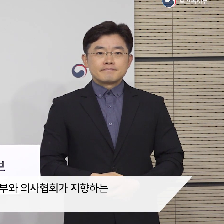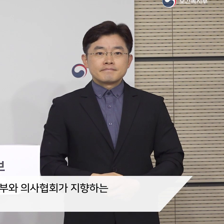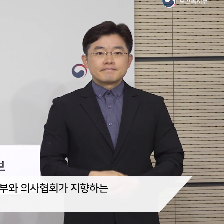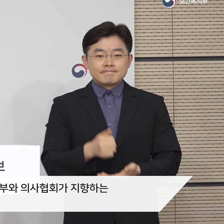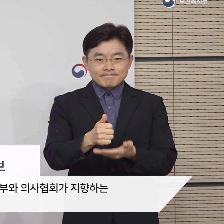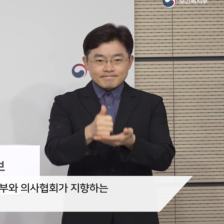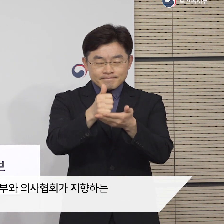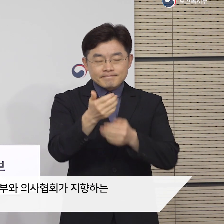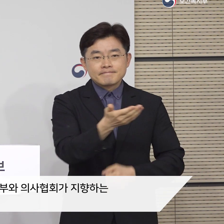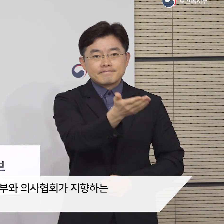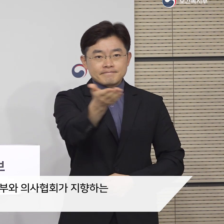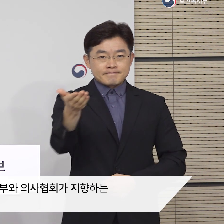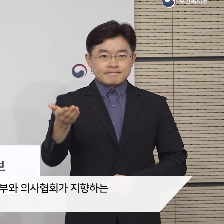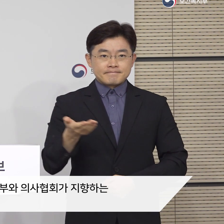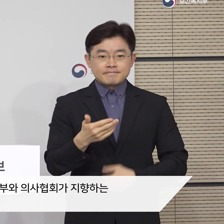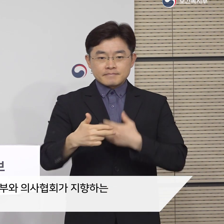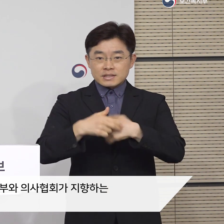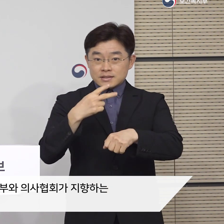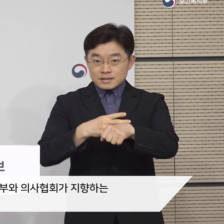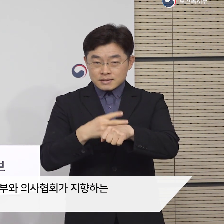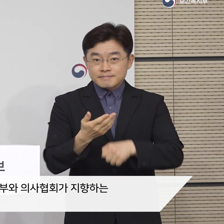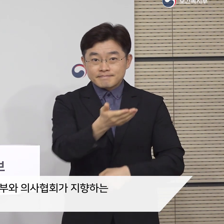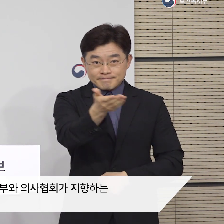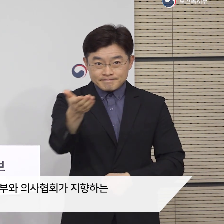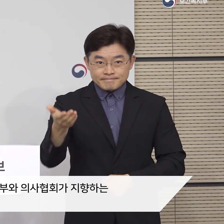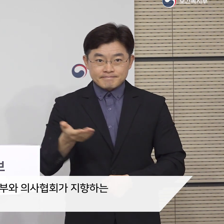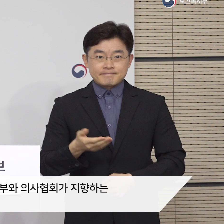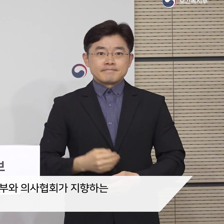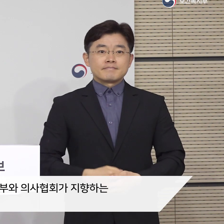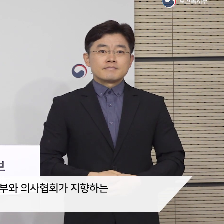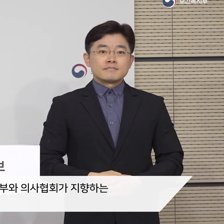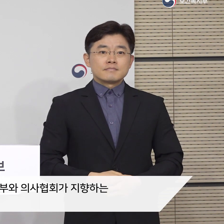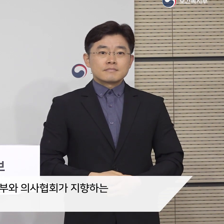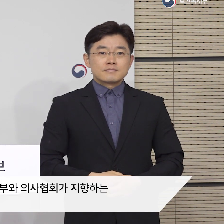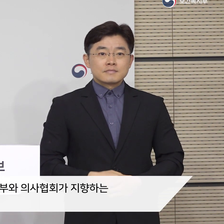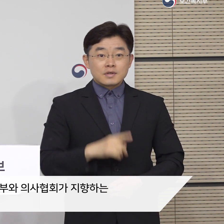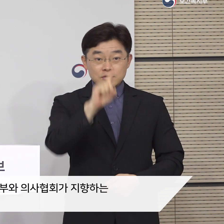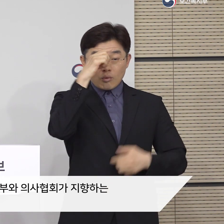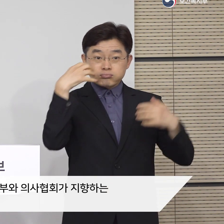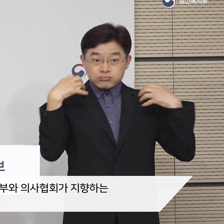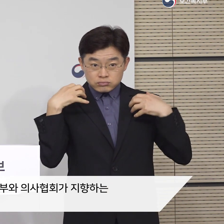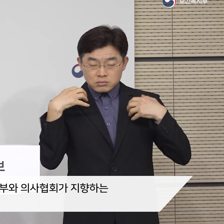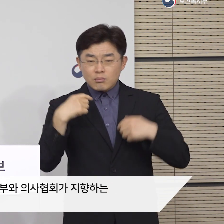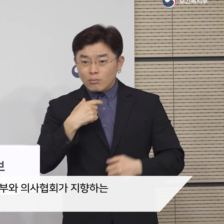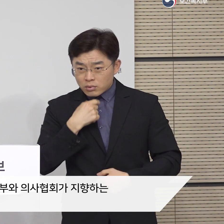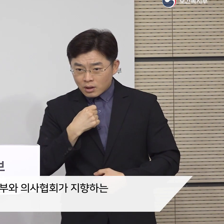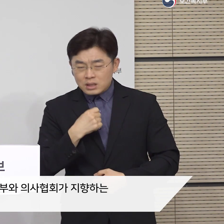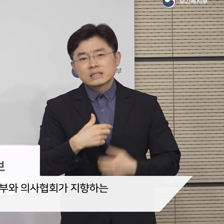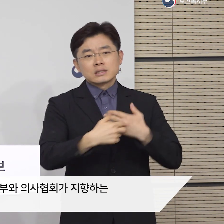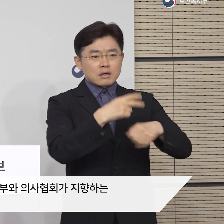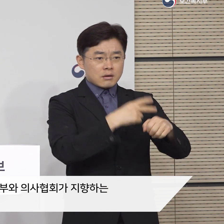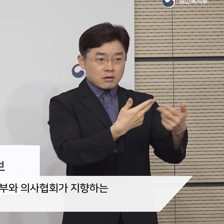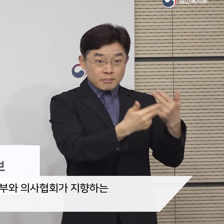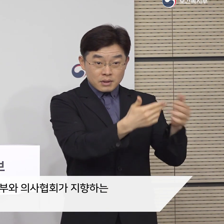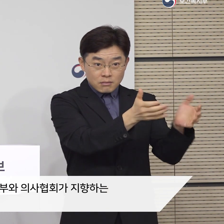존경하는 국민 여러분, 의료인 여러분, 정부와 의사협회가 지향하는 목표는 큰 차이가